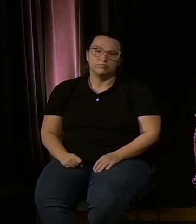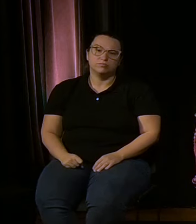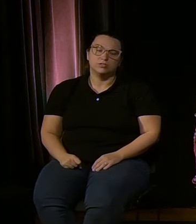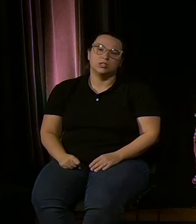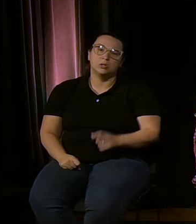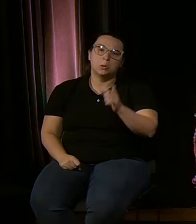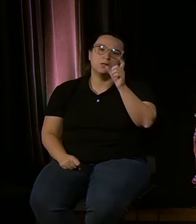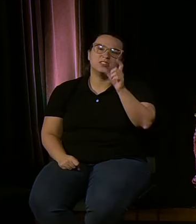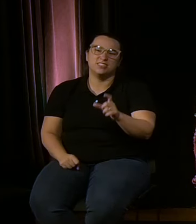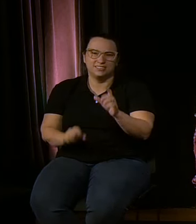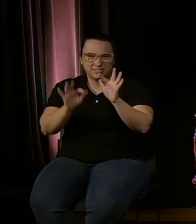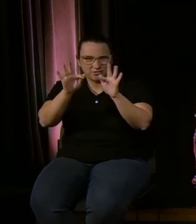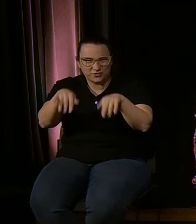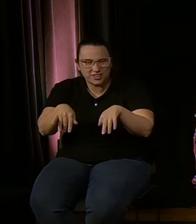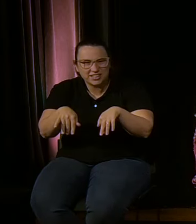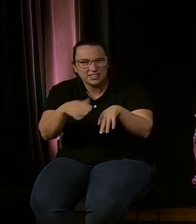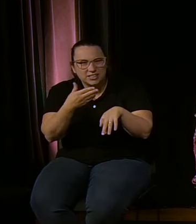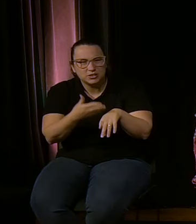personagem...